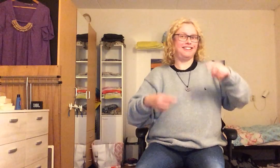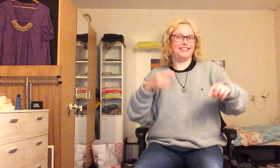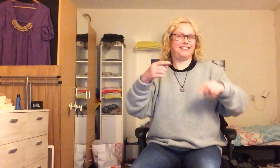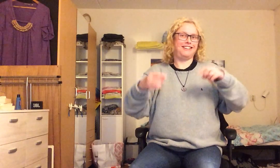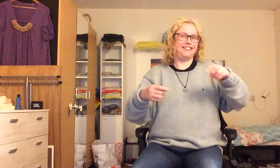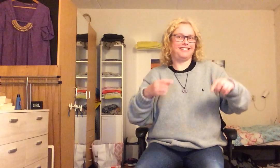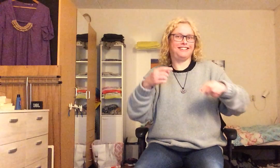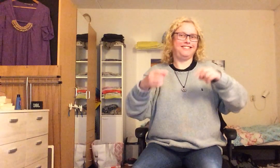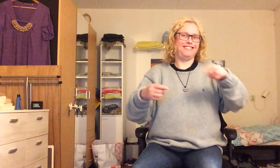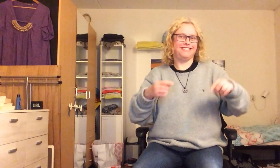hey you,